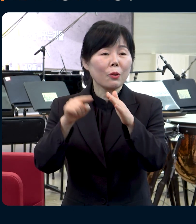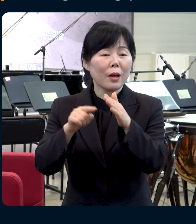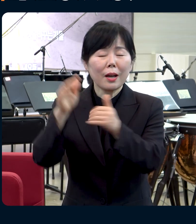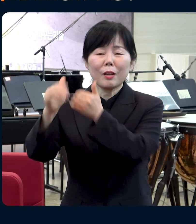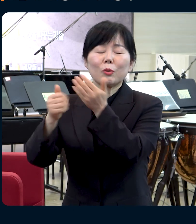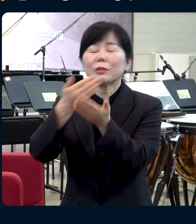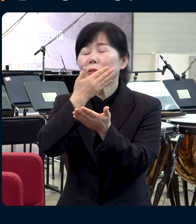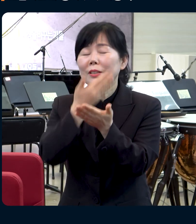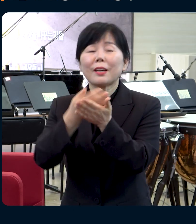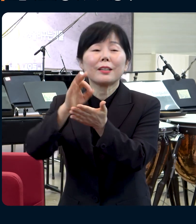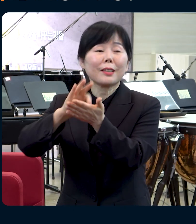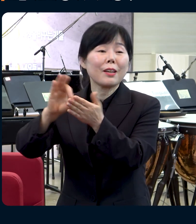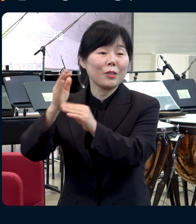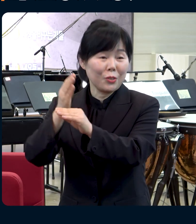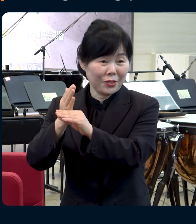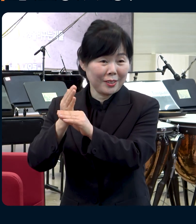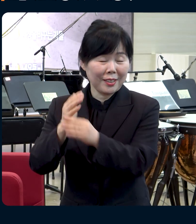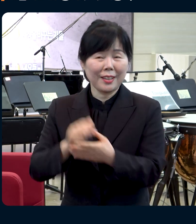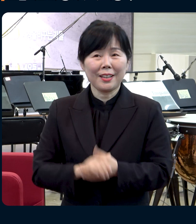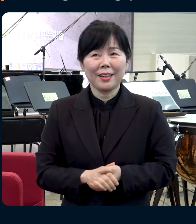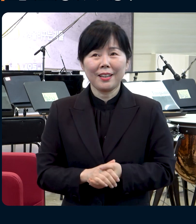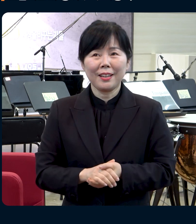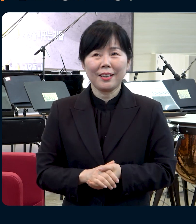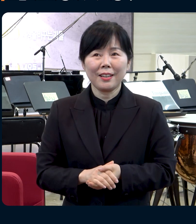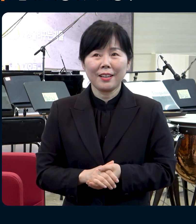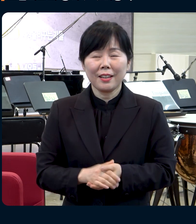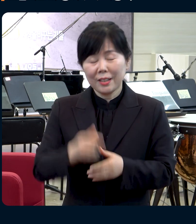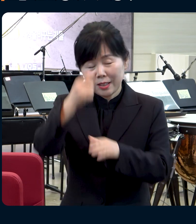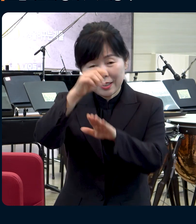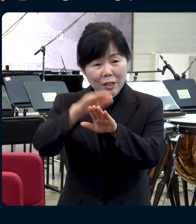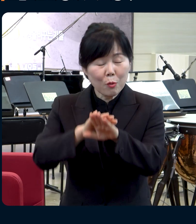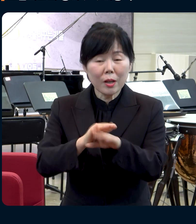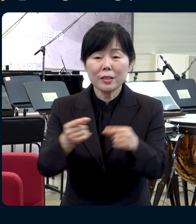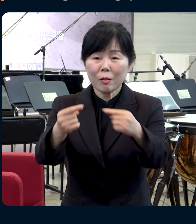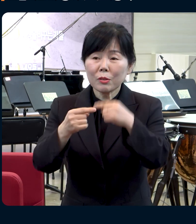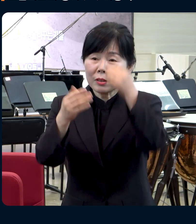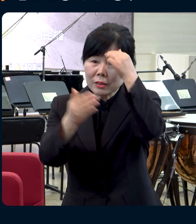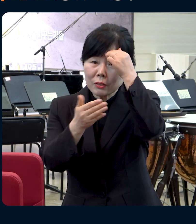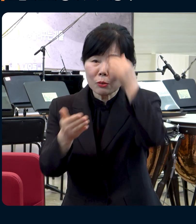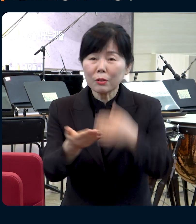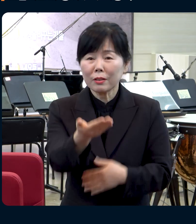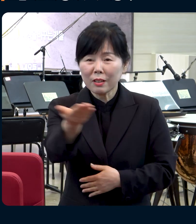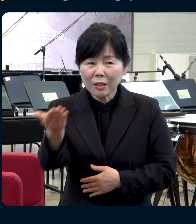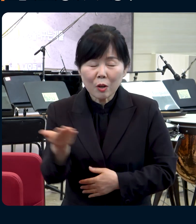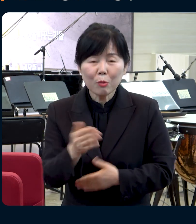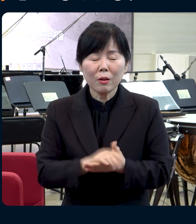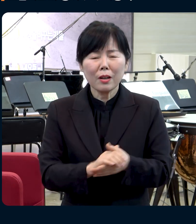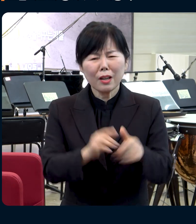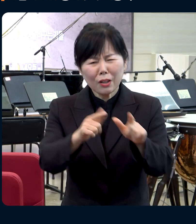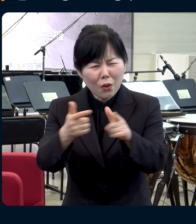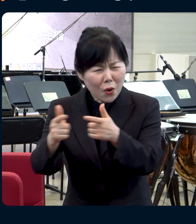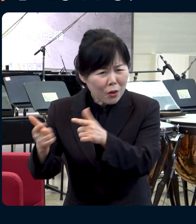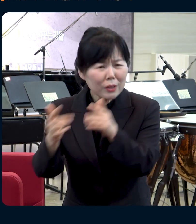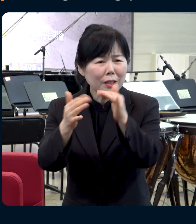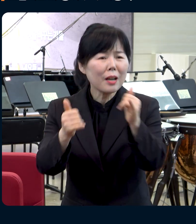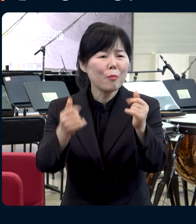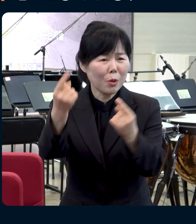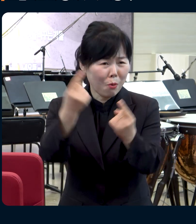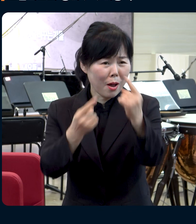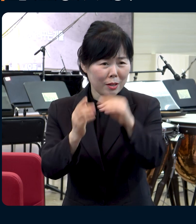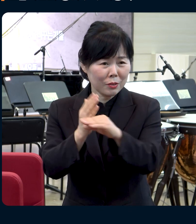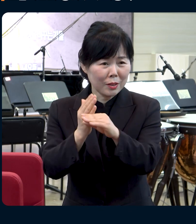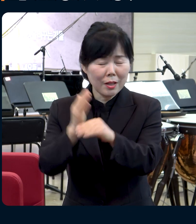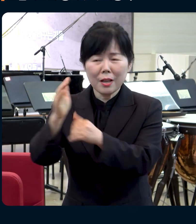믿으십니까? 근데 여러분, 우리 귀한 예배에 참여하시는 우리 성도님들, 정말 이곳에서는 다양한 분들이 계세요. 정말